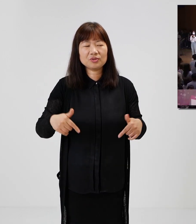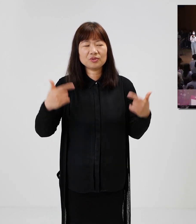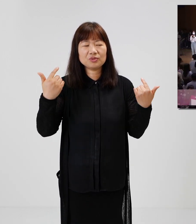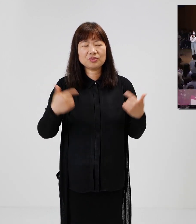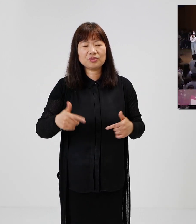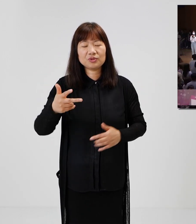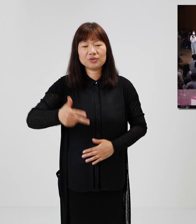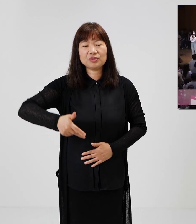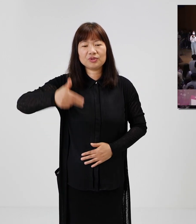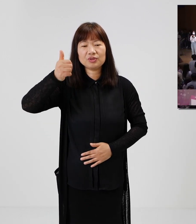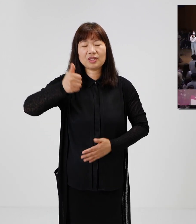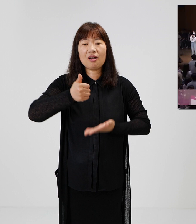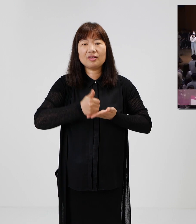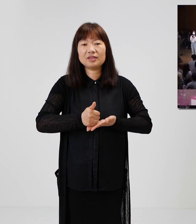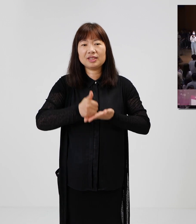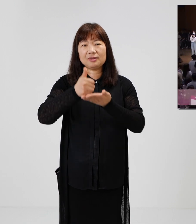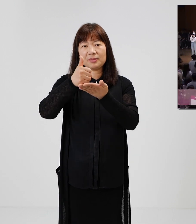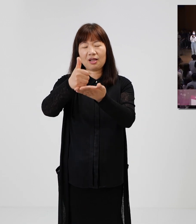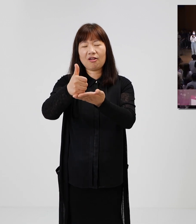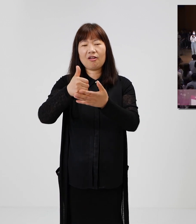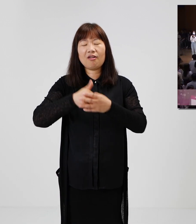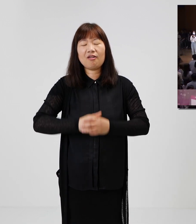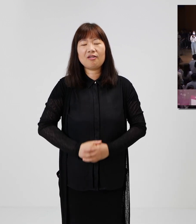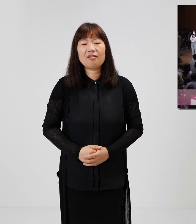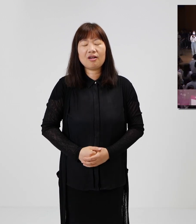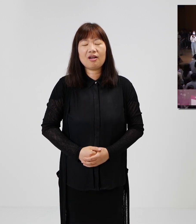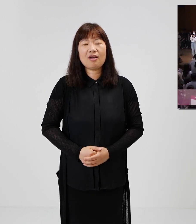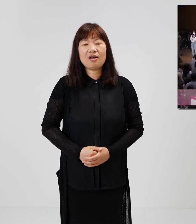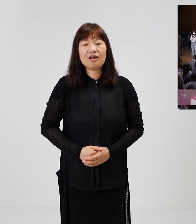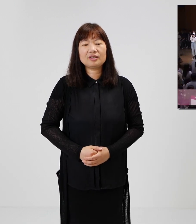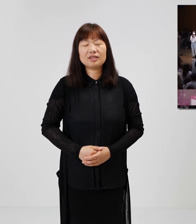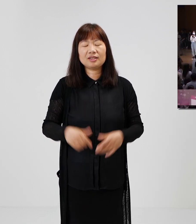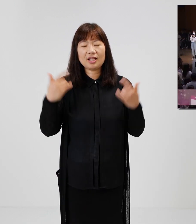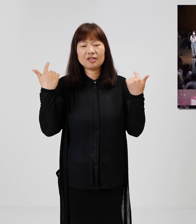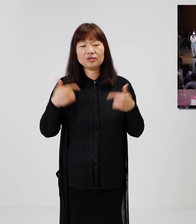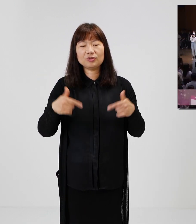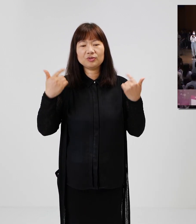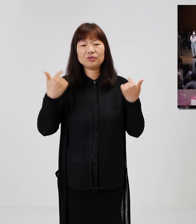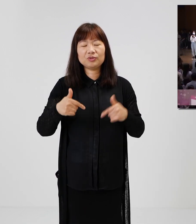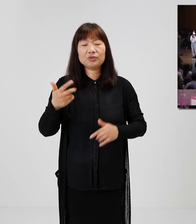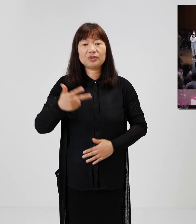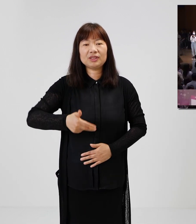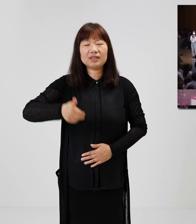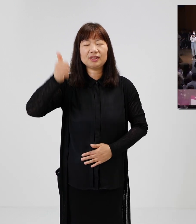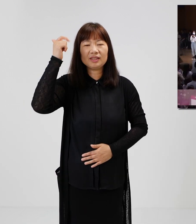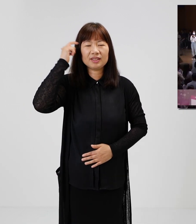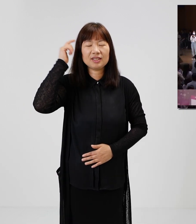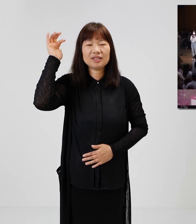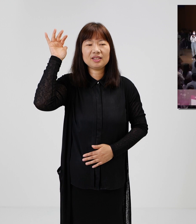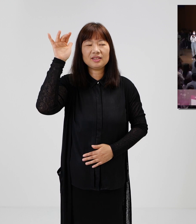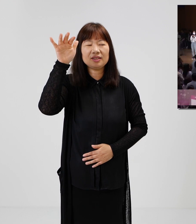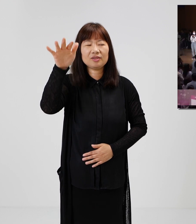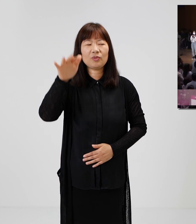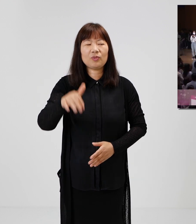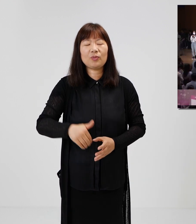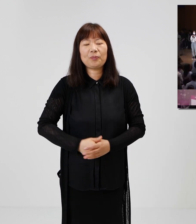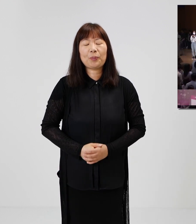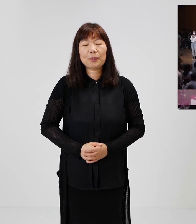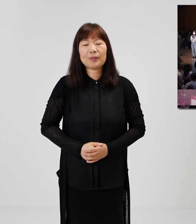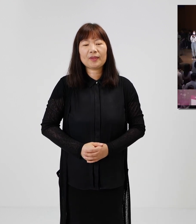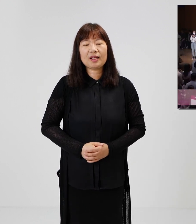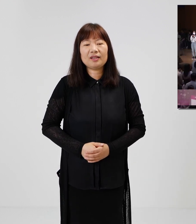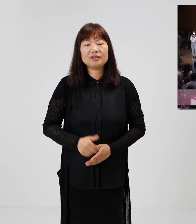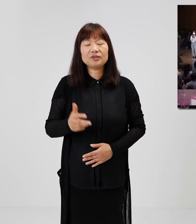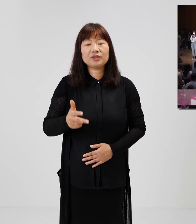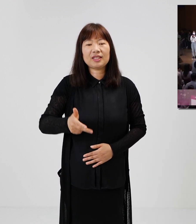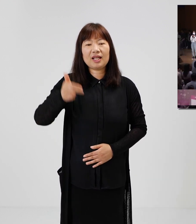날마다 주를 섬기며 언제나 주를